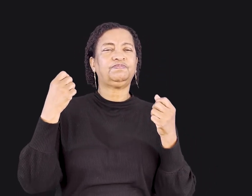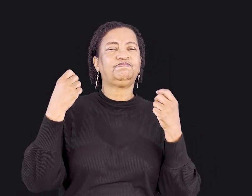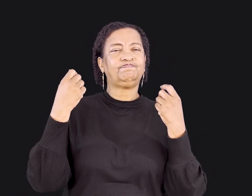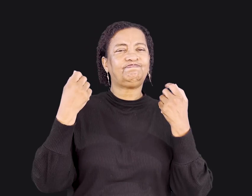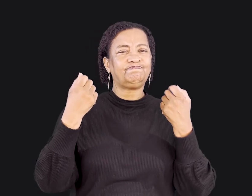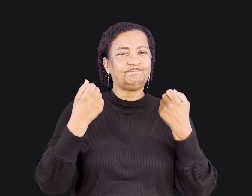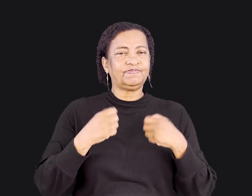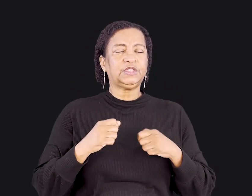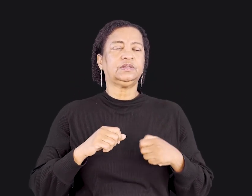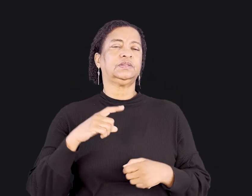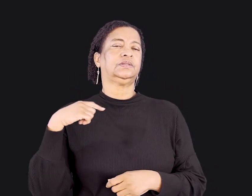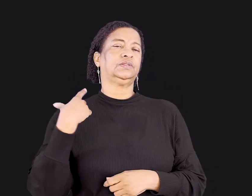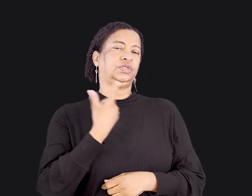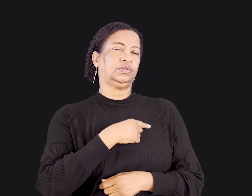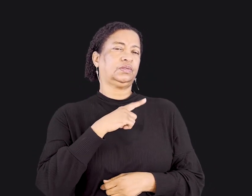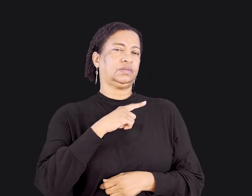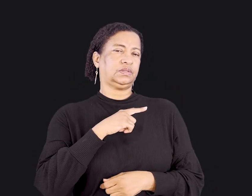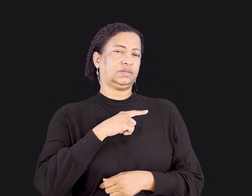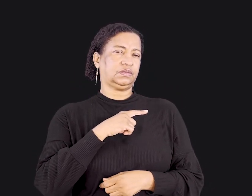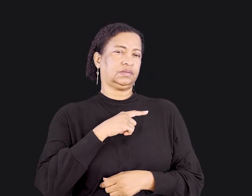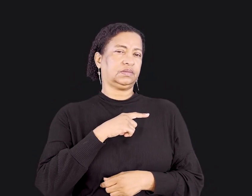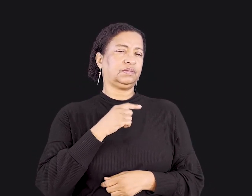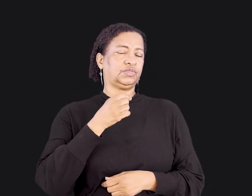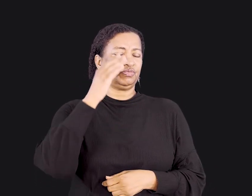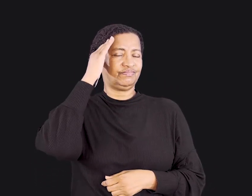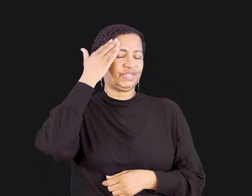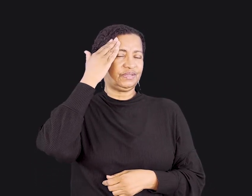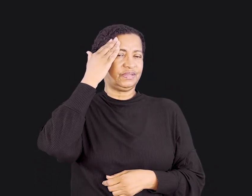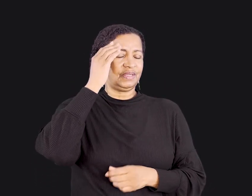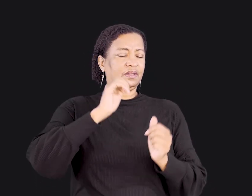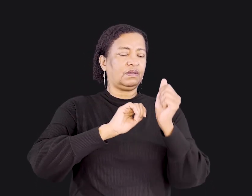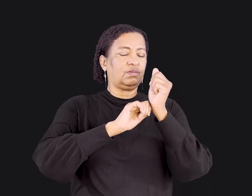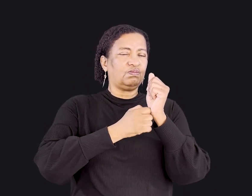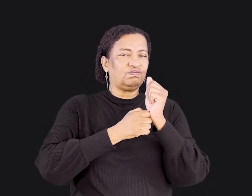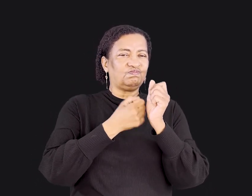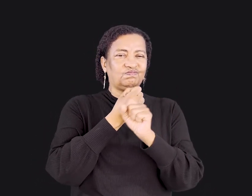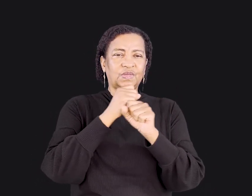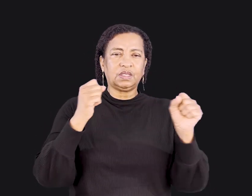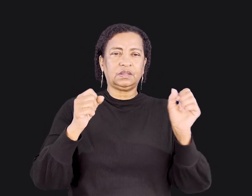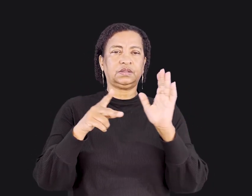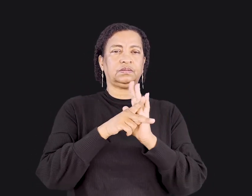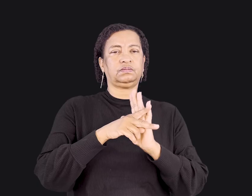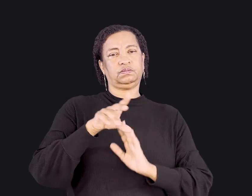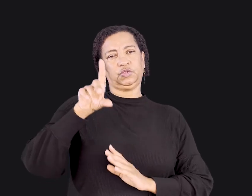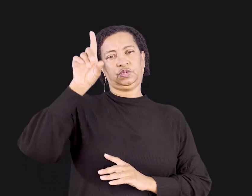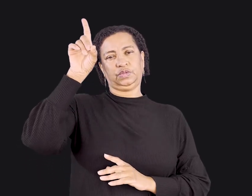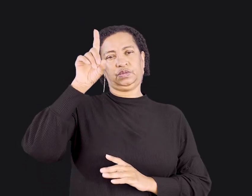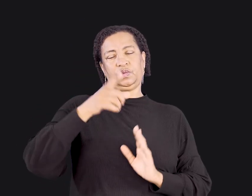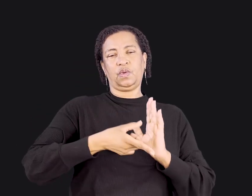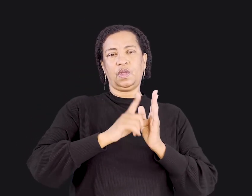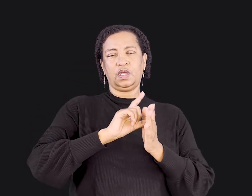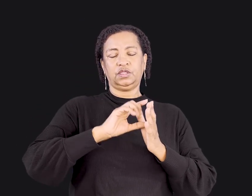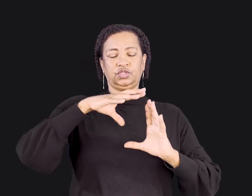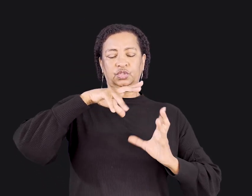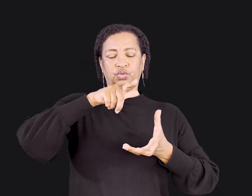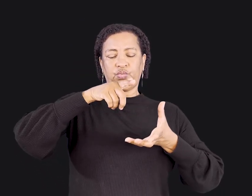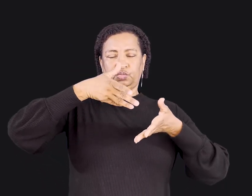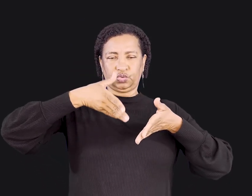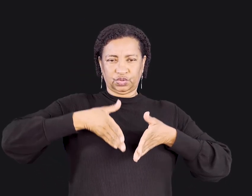temos de compreender um grande mistério de Deus. Antes da fundação do mundo, Deus já